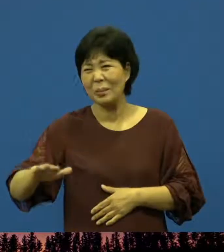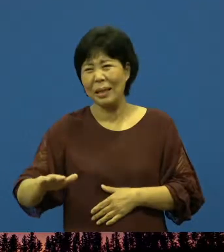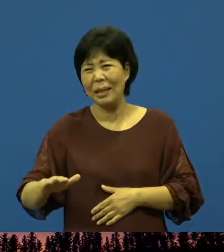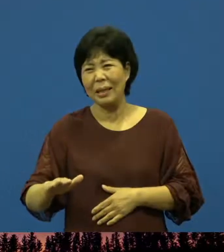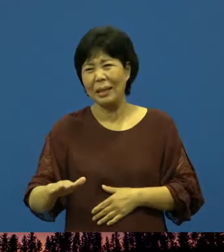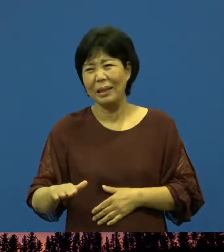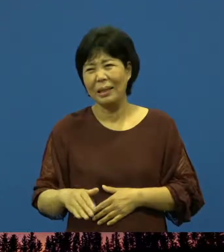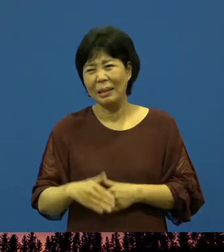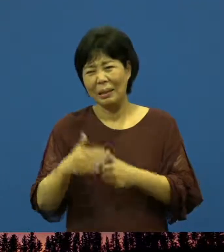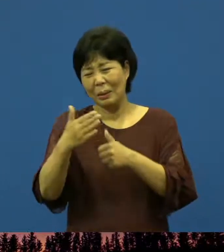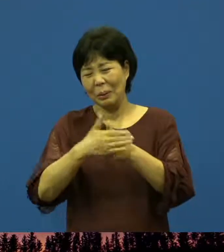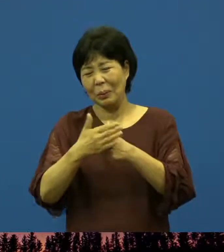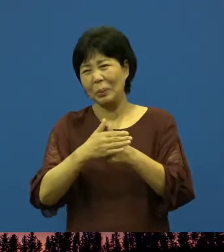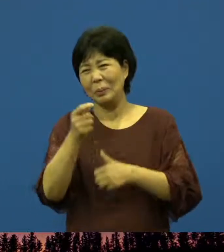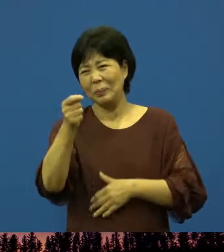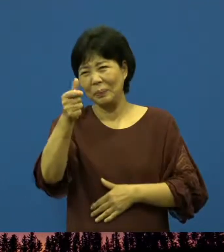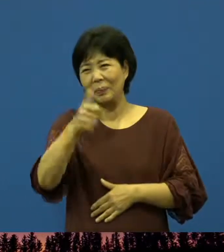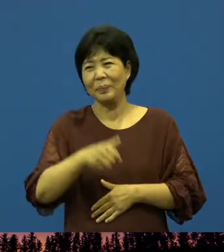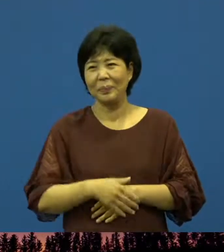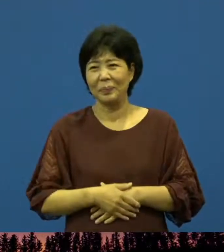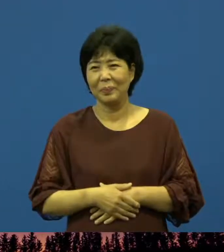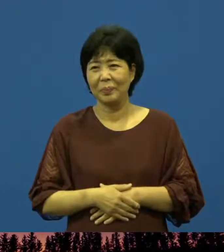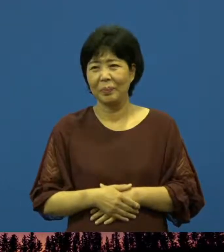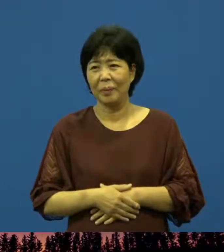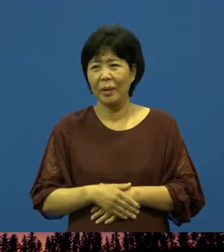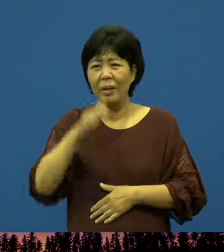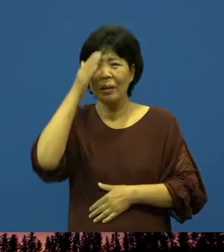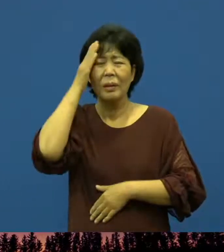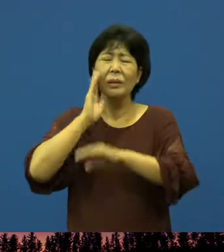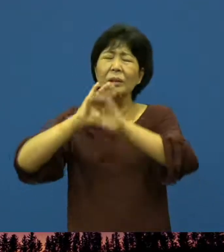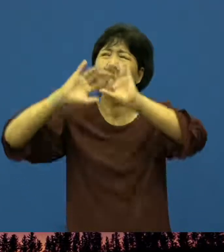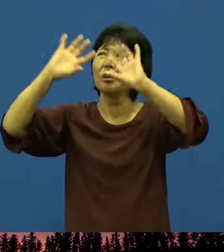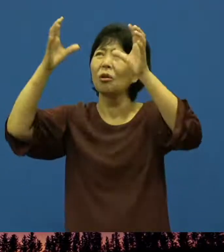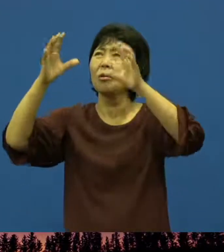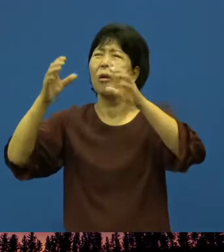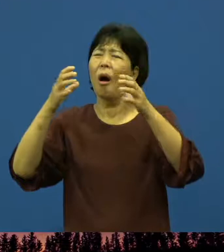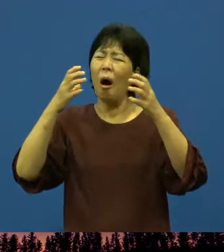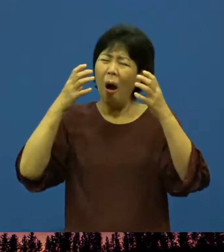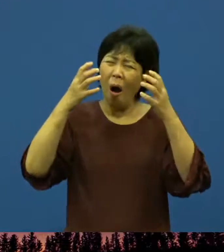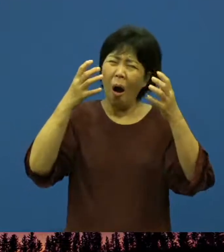대한 간증을 듣고 나면 천국이 갑자기 작아져 버려요.